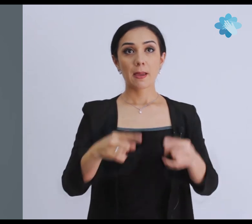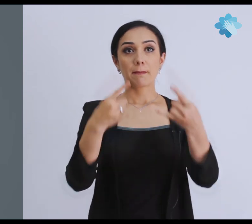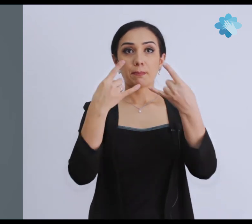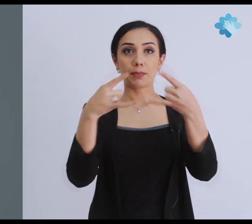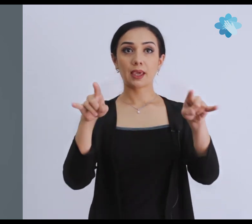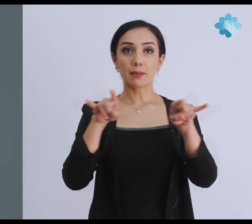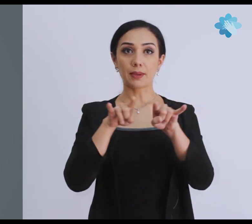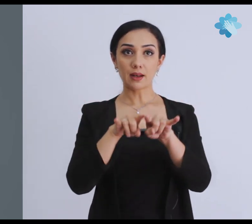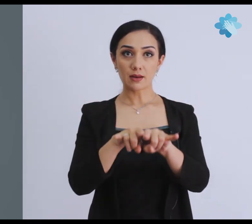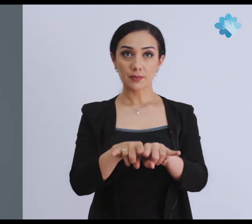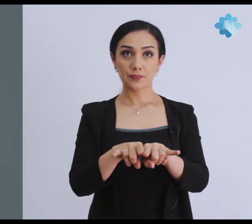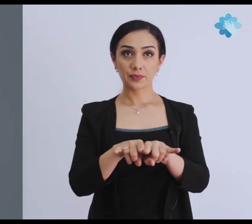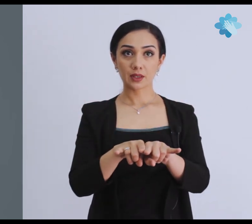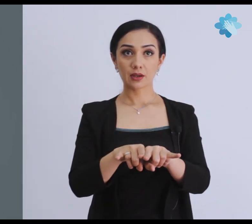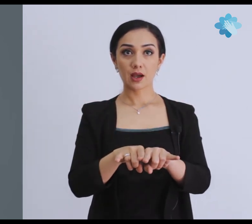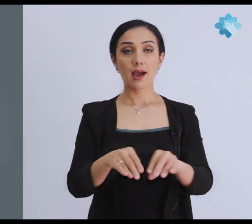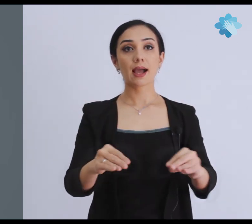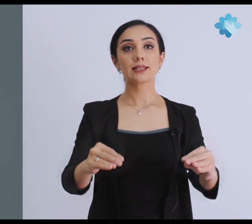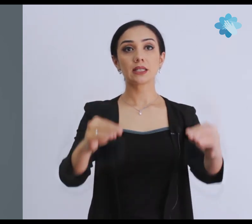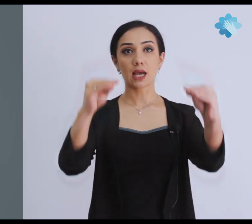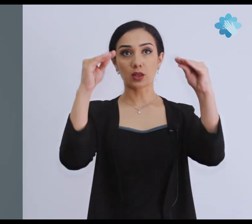мебель одеяло